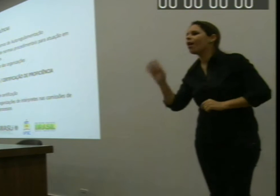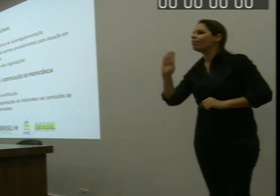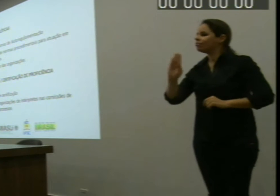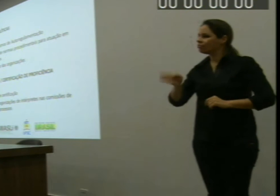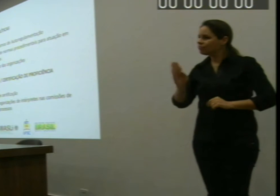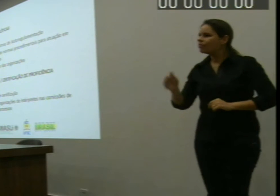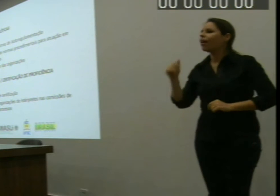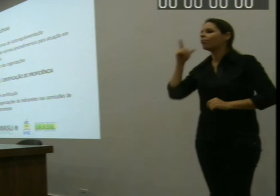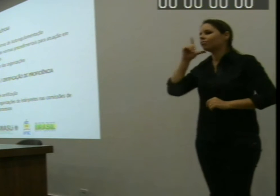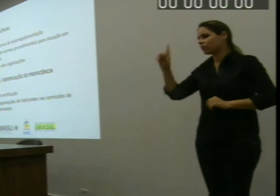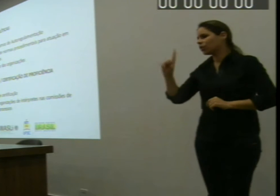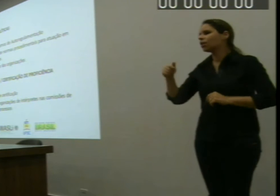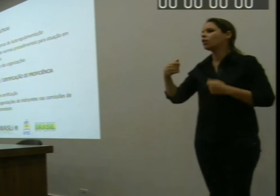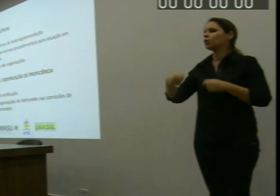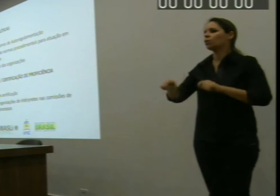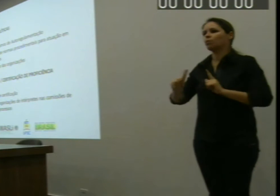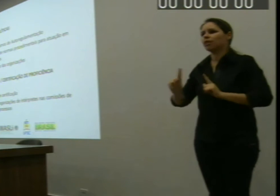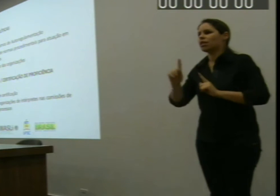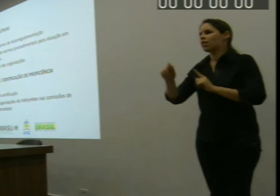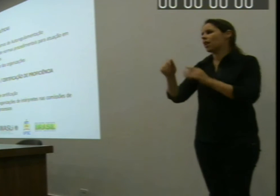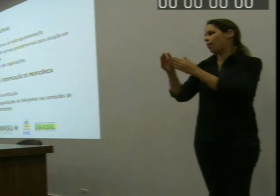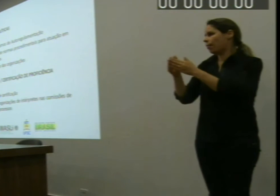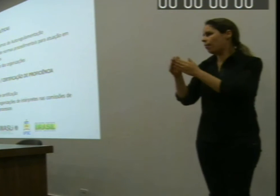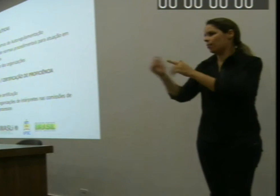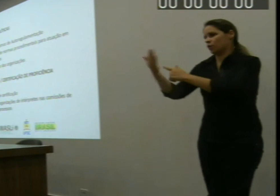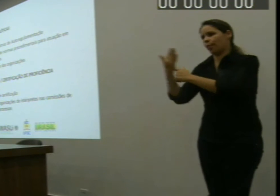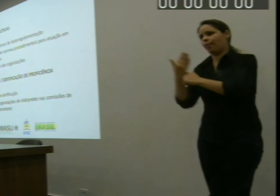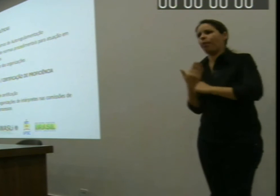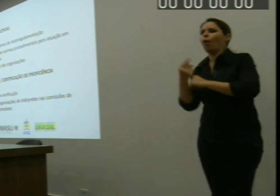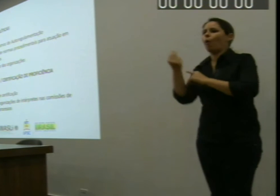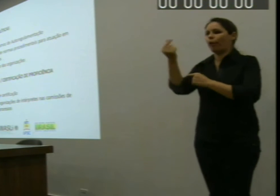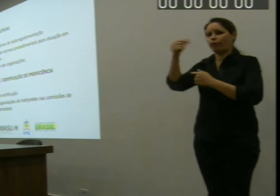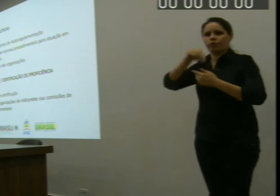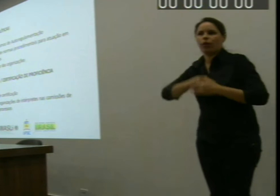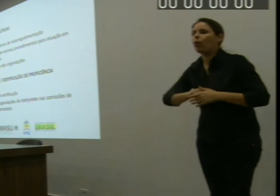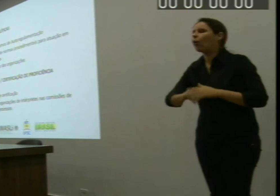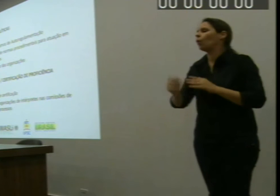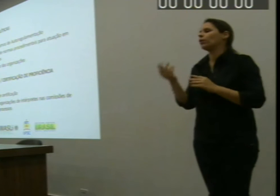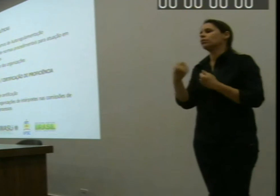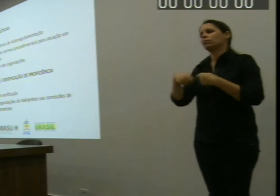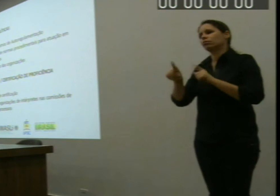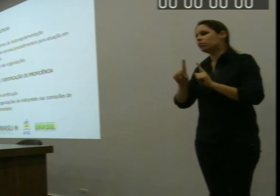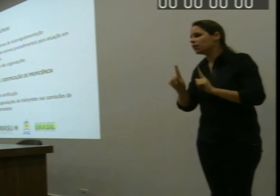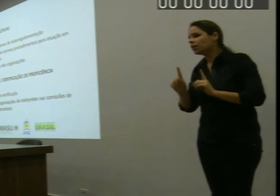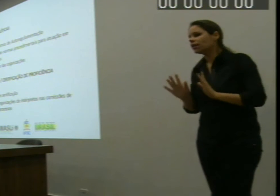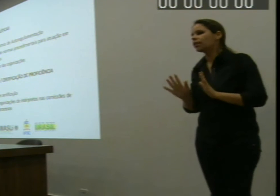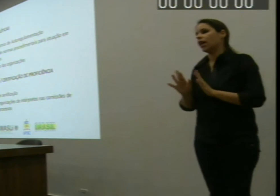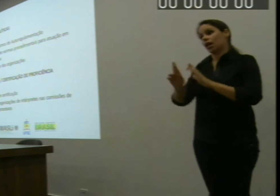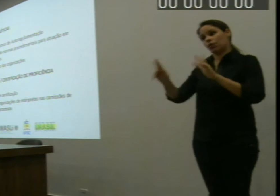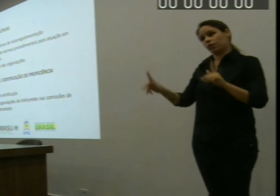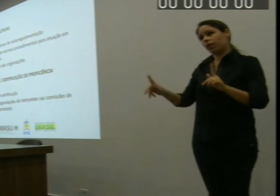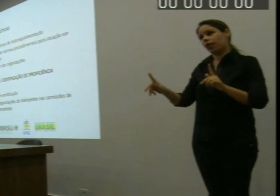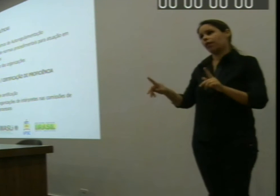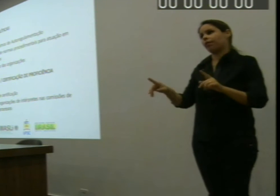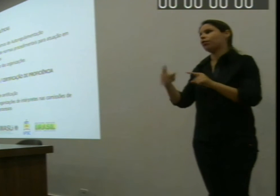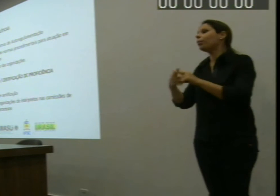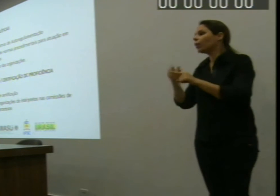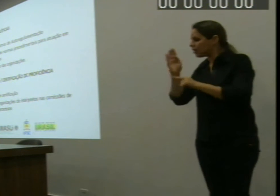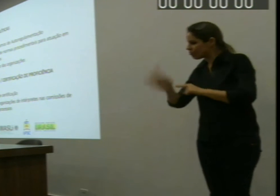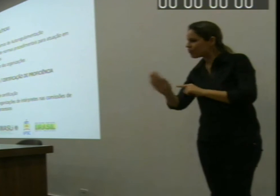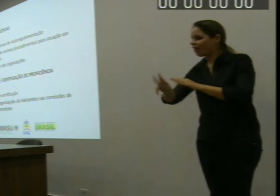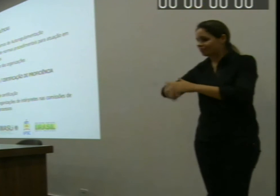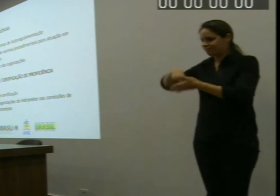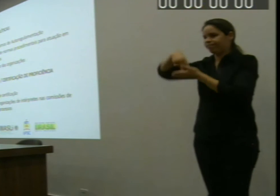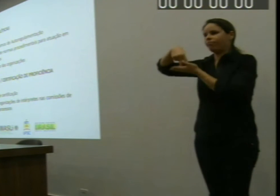eh pedindo apoio pedindo recurso né Eh eh eh pedindo um dinheiro para registrar uma